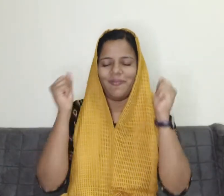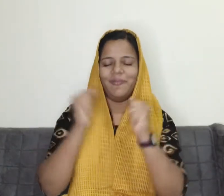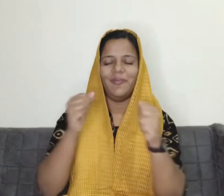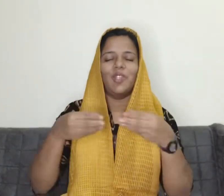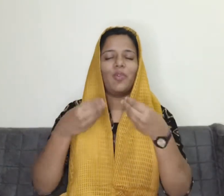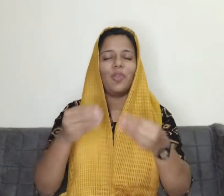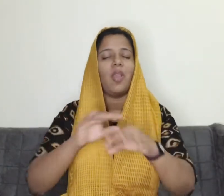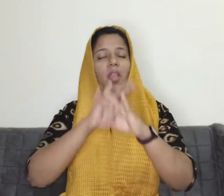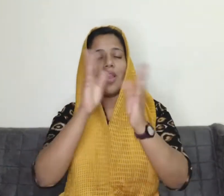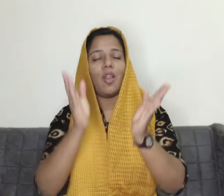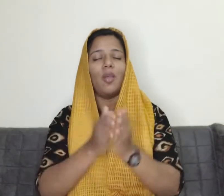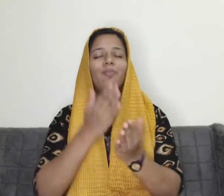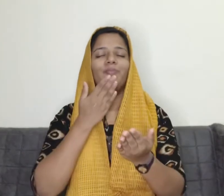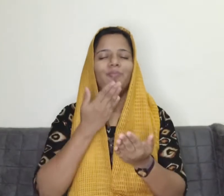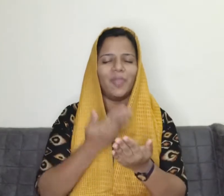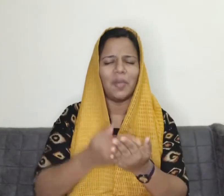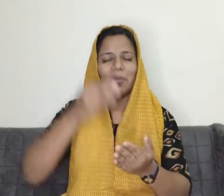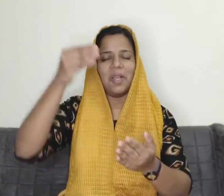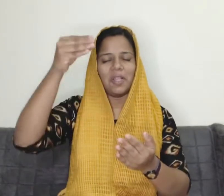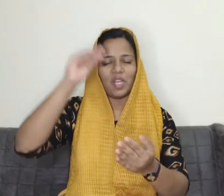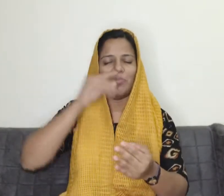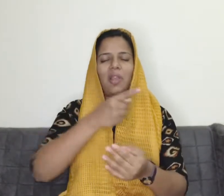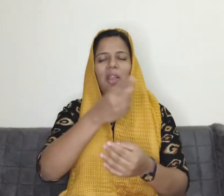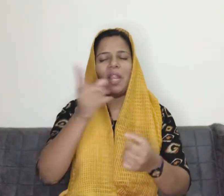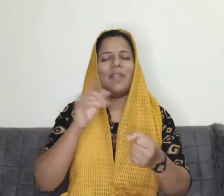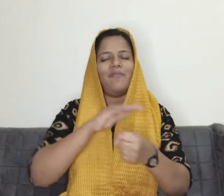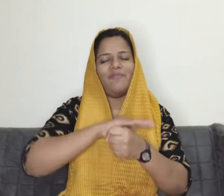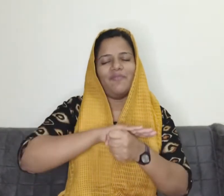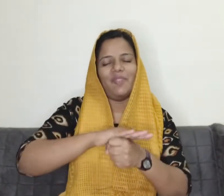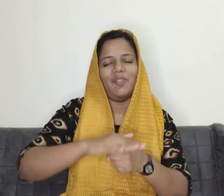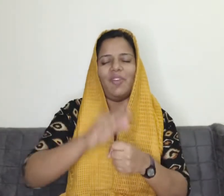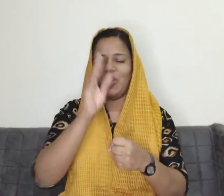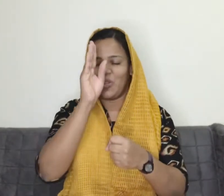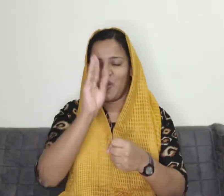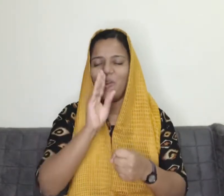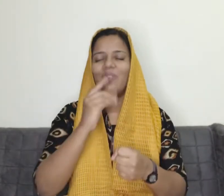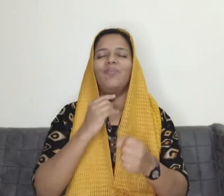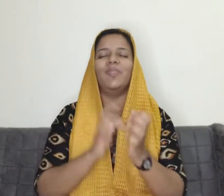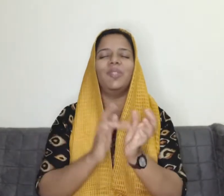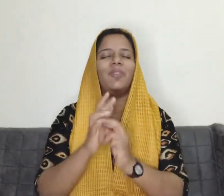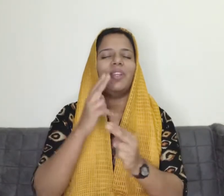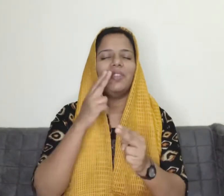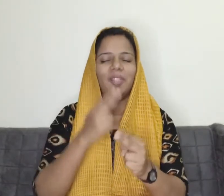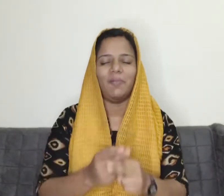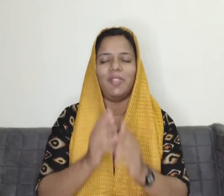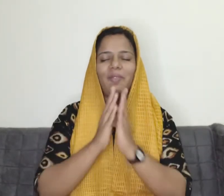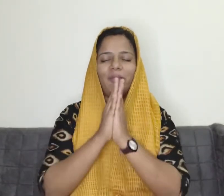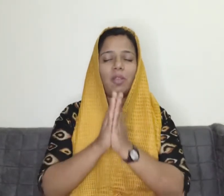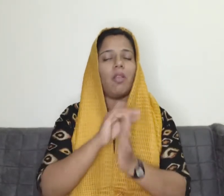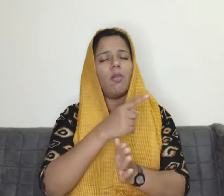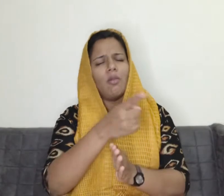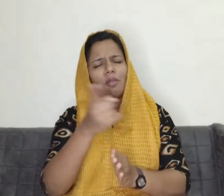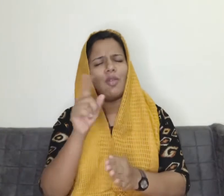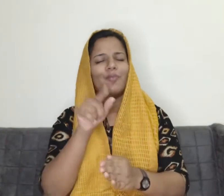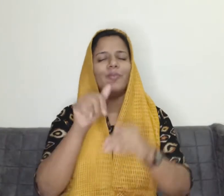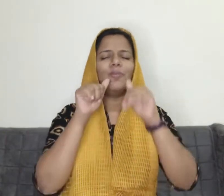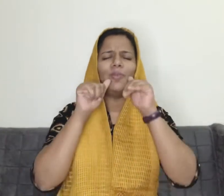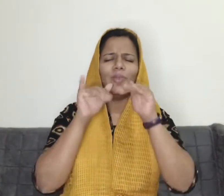വരട്ടെ. എല്ലാ നന്മകൾ കൊണ്ടും കൃപകൾ കൊണ്ടും ഇവർ നിറയപ്പെടുവാൻ പിതാവിനോട് ഞങ്ങൾ യേശുവിൻ്റെ നാമത്തിൽ പ്രാർത്ഥിക്കുക. അനേകർക്ക് ഇവർ അനുഗ്രഹമായി തരണം.